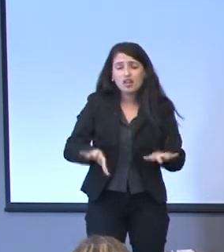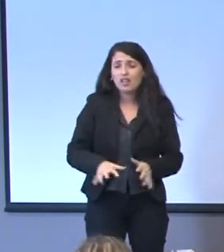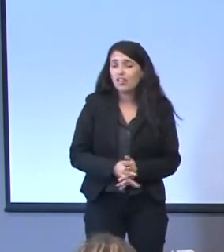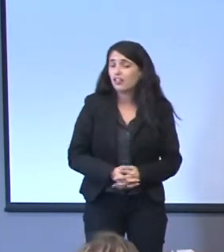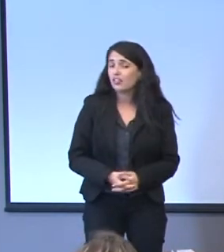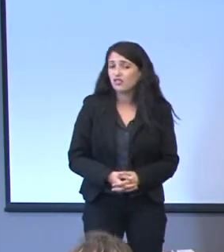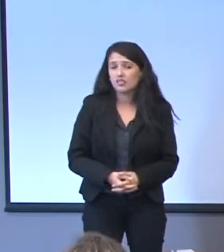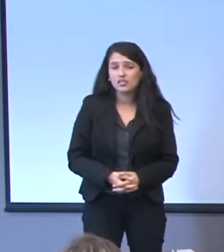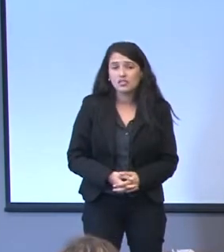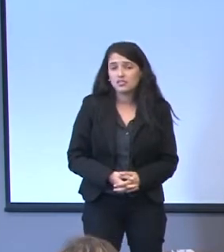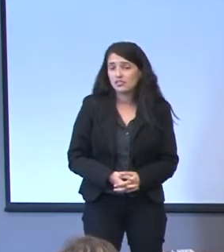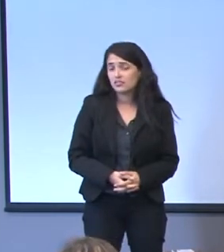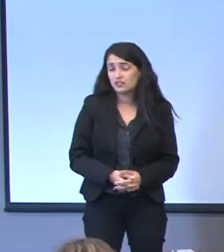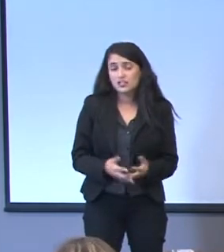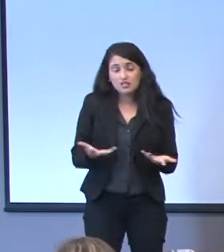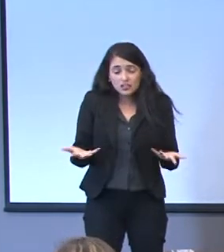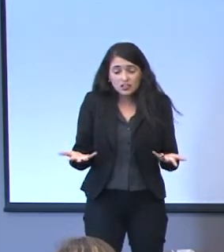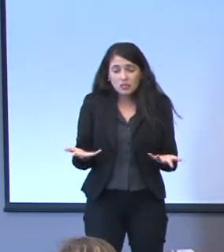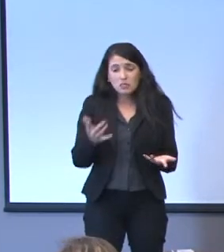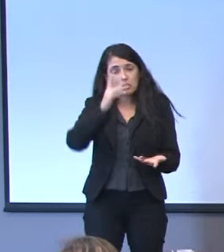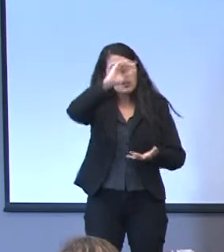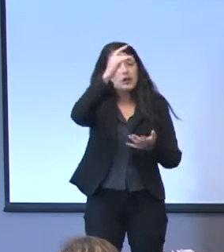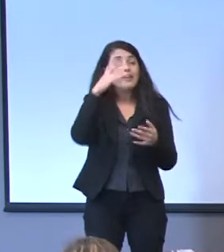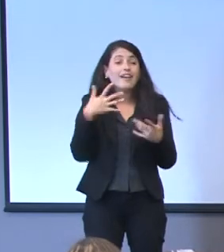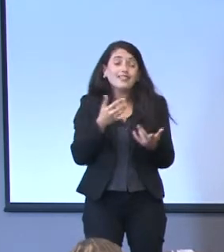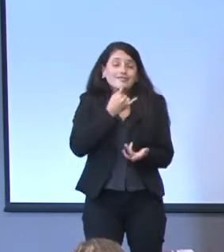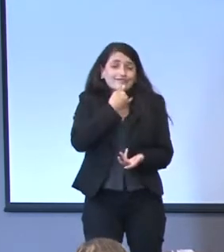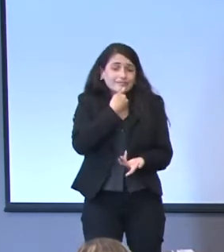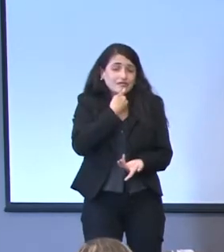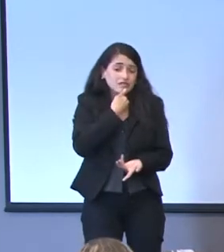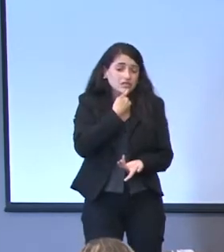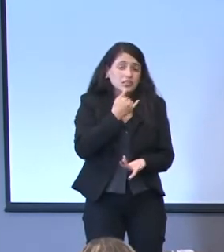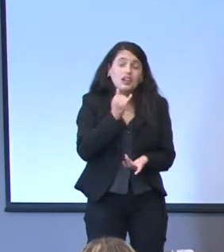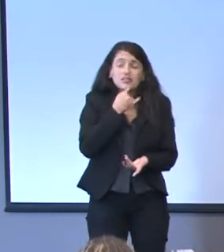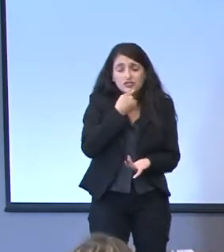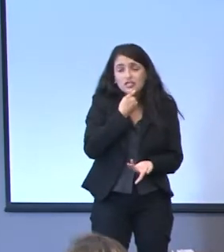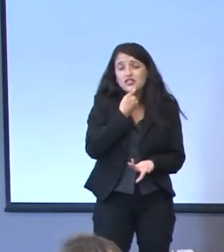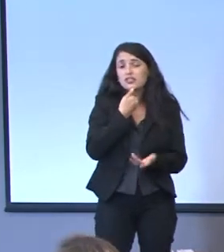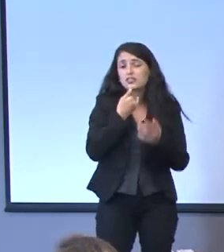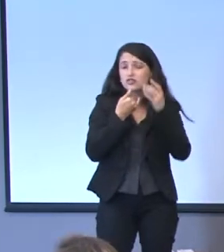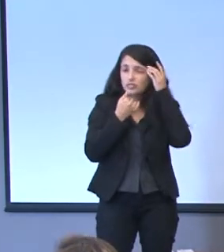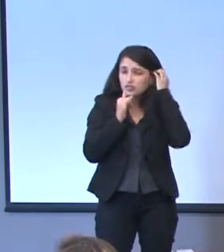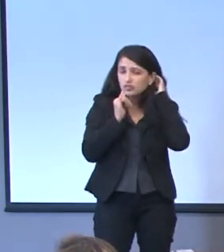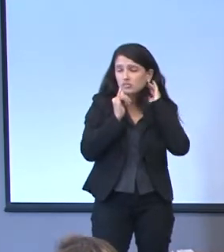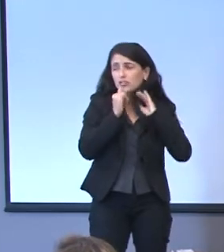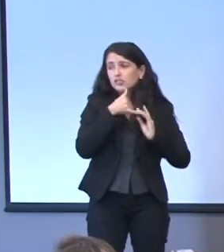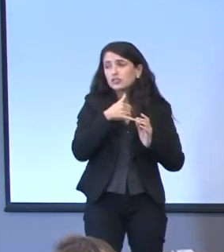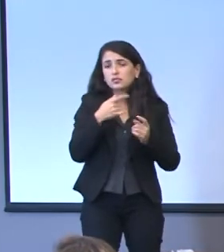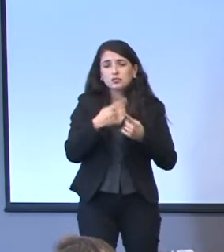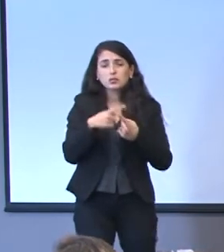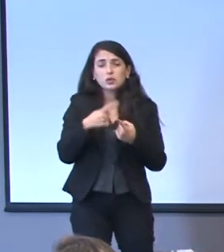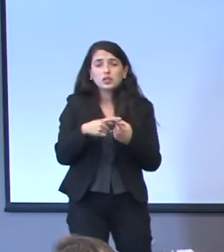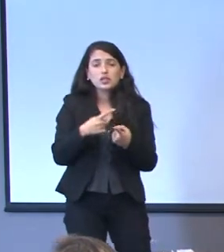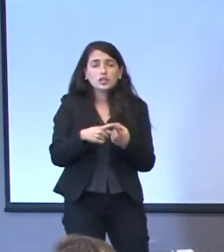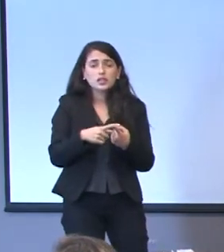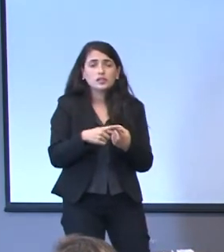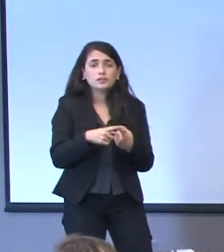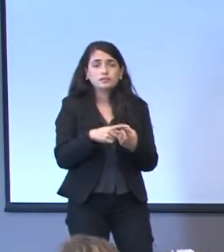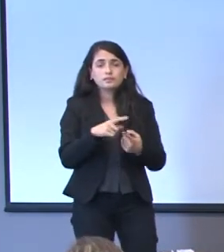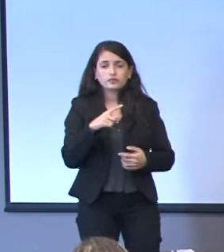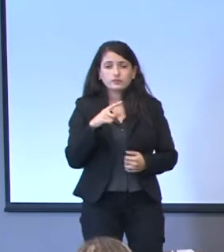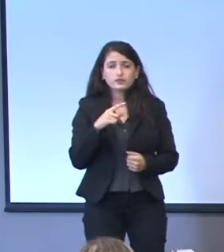de aprender. Então, é triste. É triste porque, assim, quando a gente está lá dentro, por mais